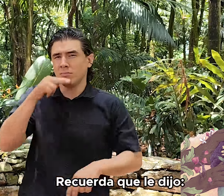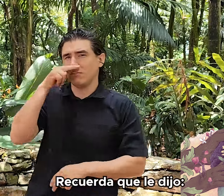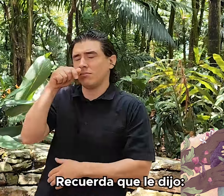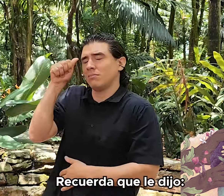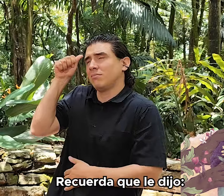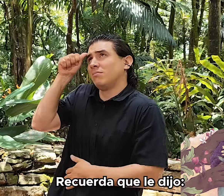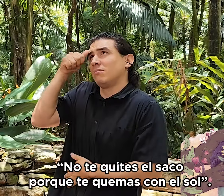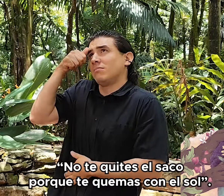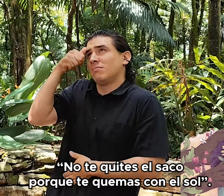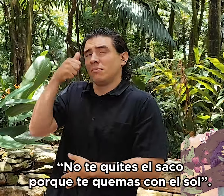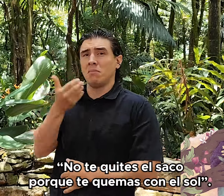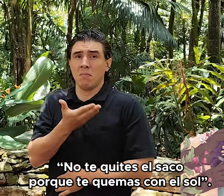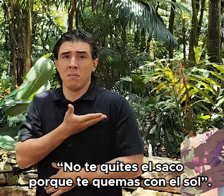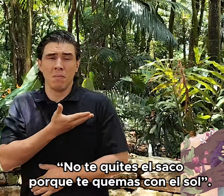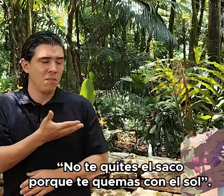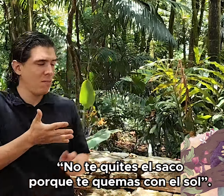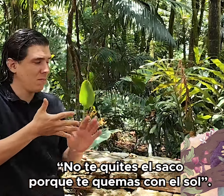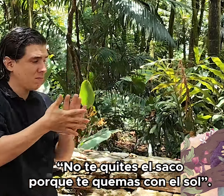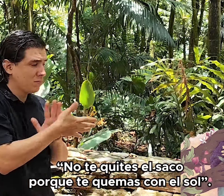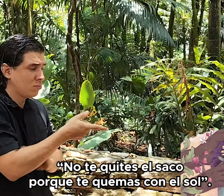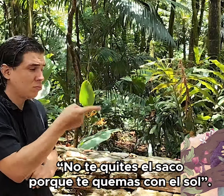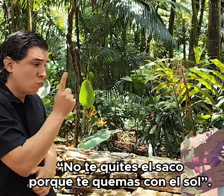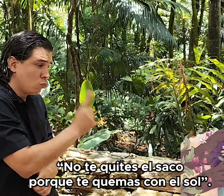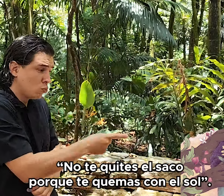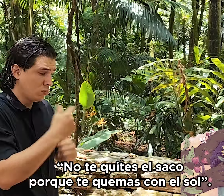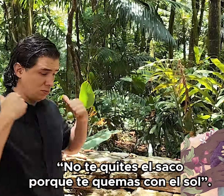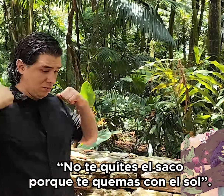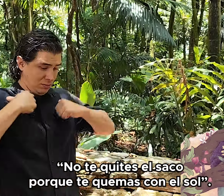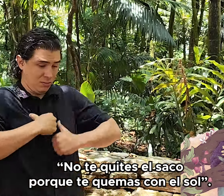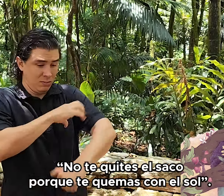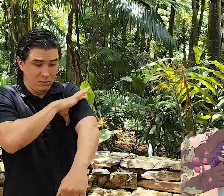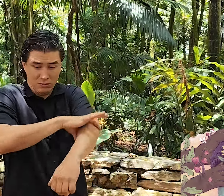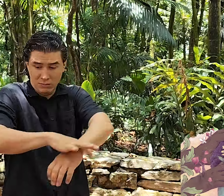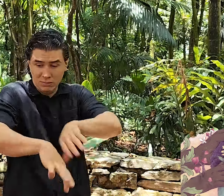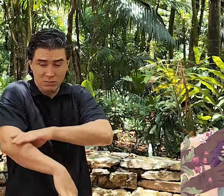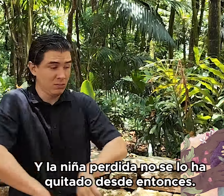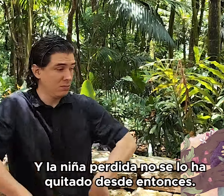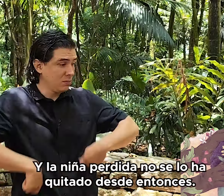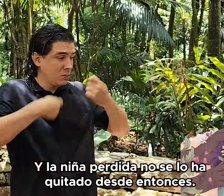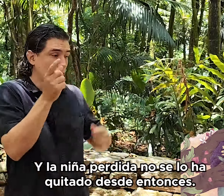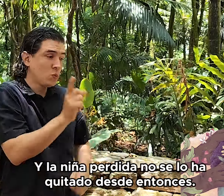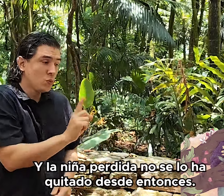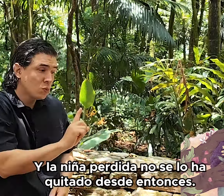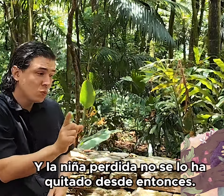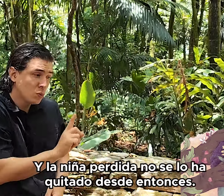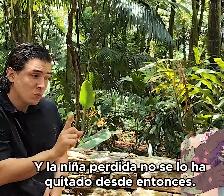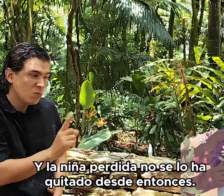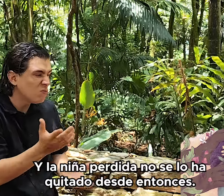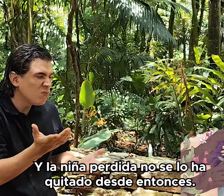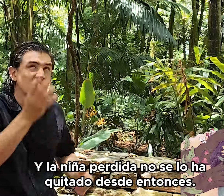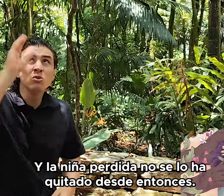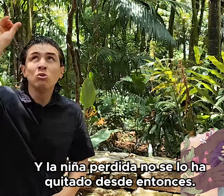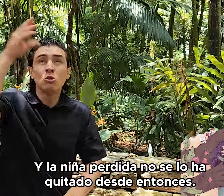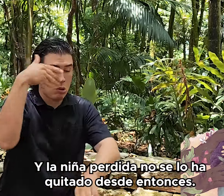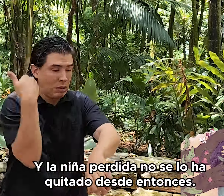Recuerda que le dijo, no te quites el saco porque te quemas con el sol. Y la niña perdida no se lo ha quitado desde entonces.